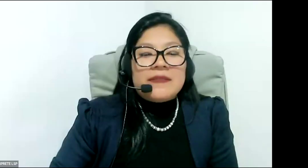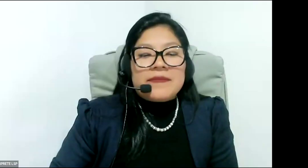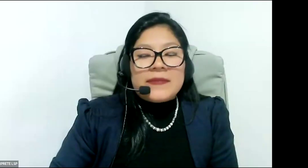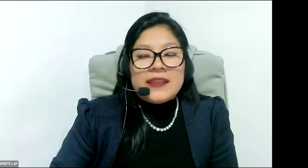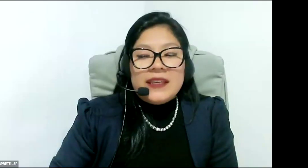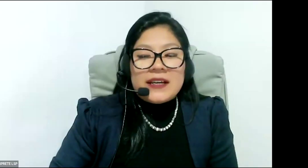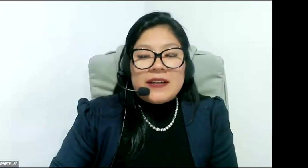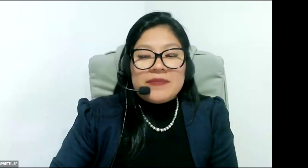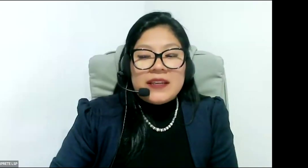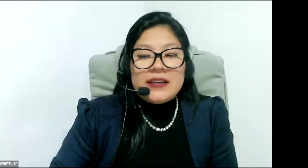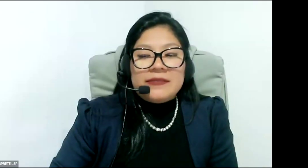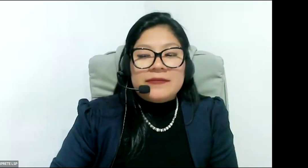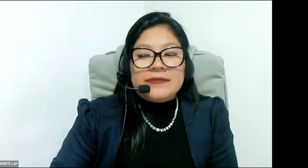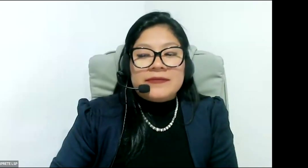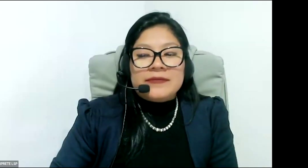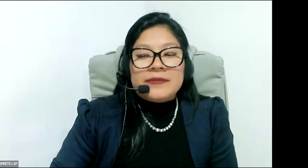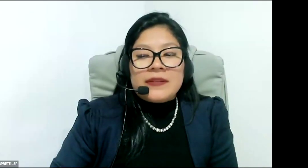Ajá ic